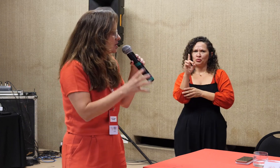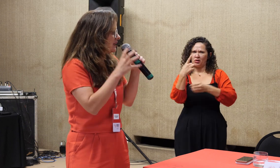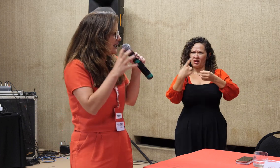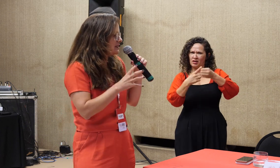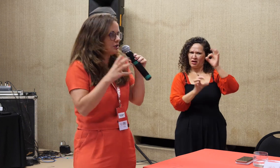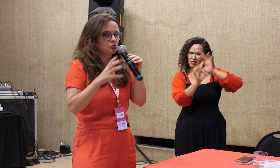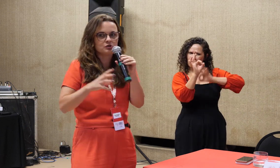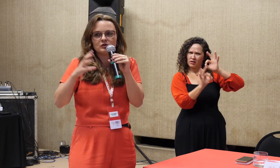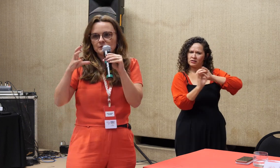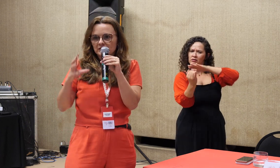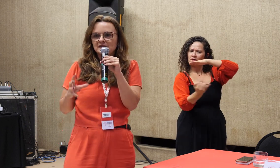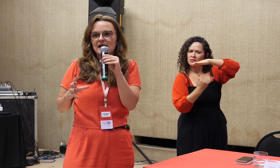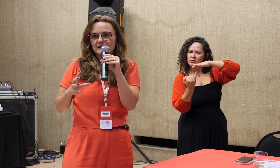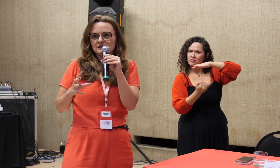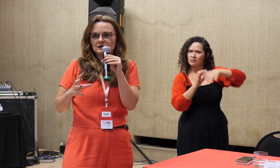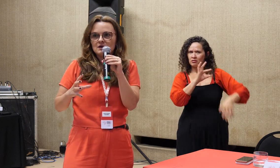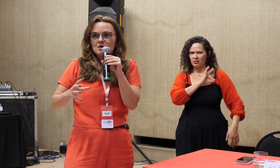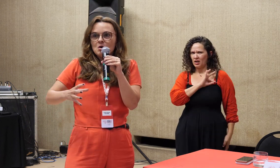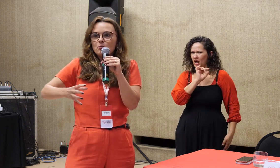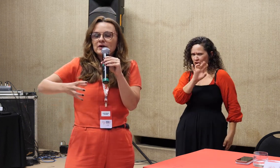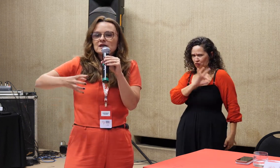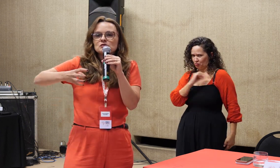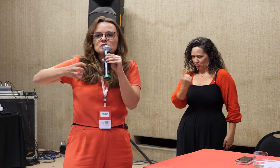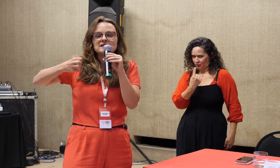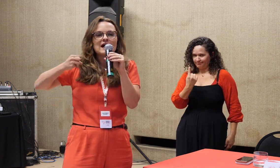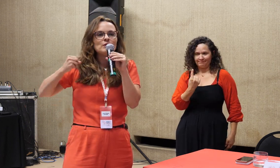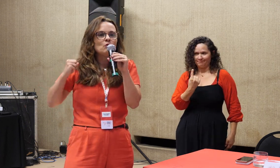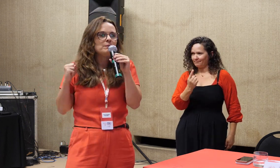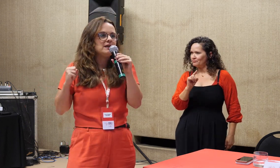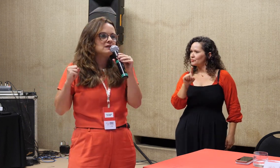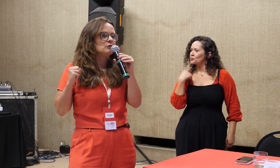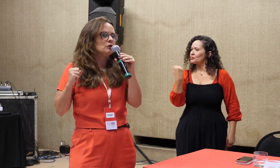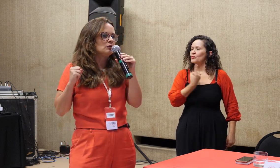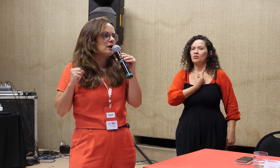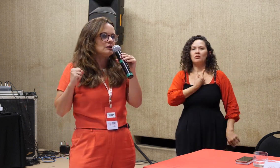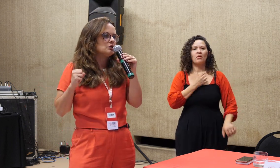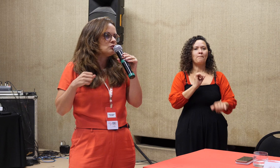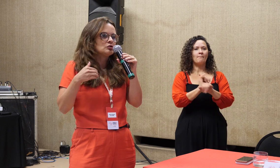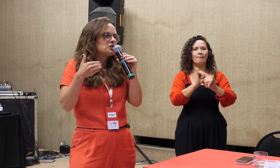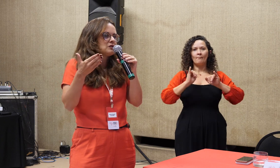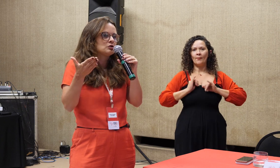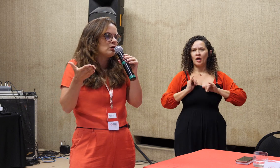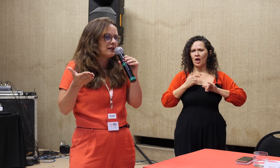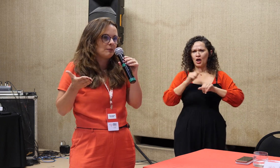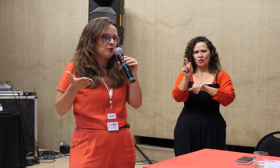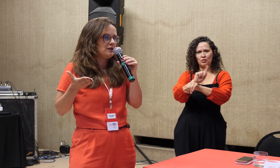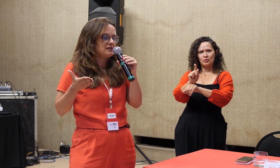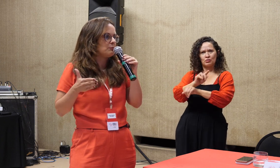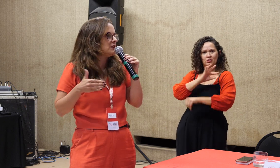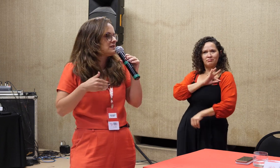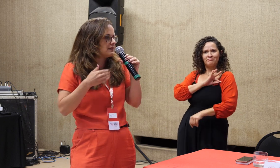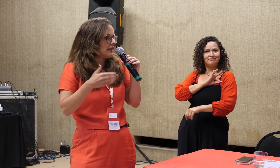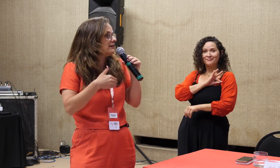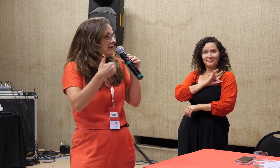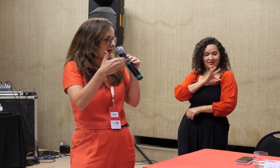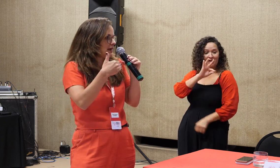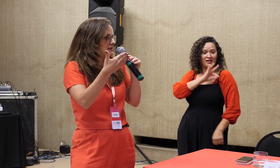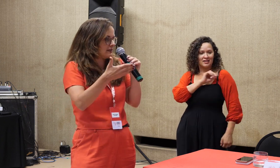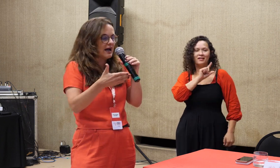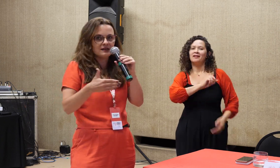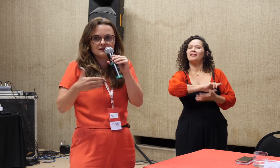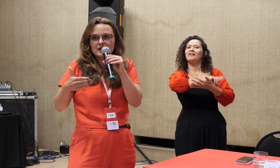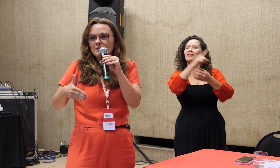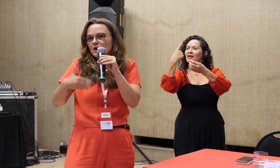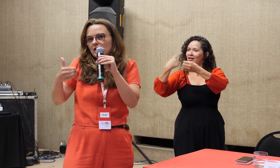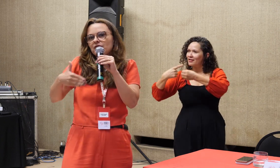pela lógica das instituições policiais. Porque isso nos dá um imobilismo muito grande. Eu não sou gestora da polícia. A polícia tem, em